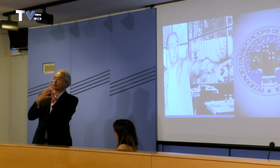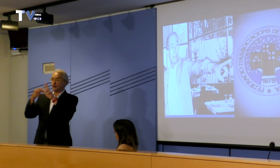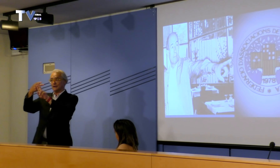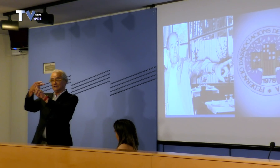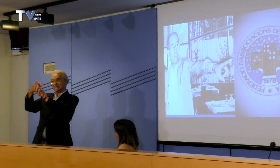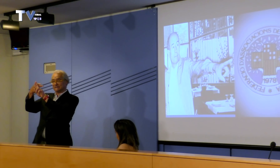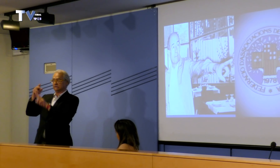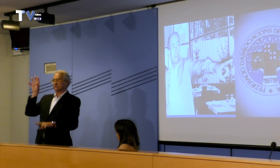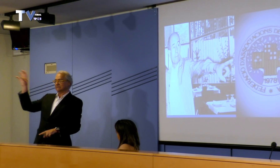el canvi.